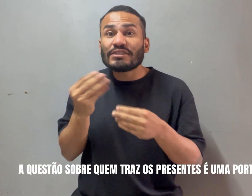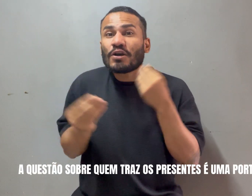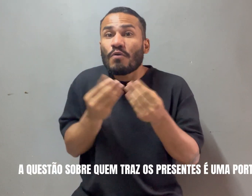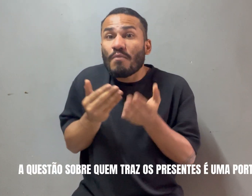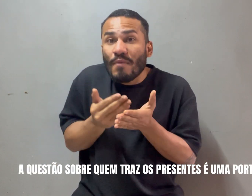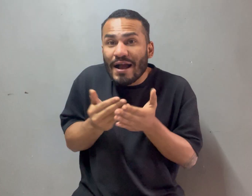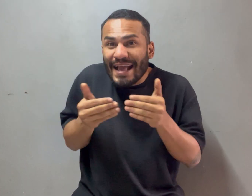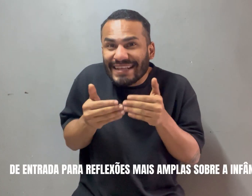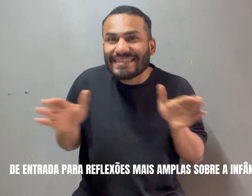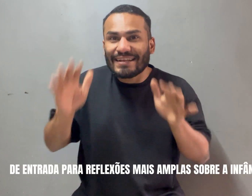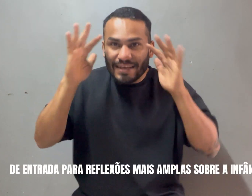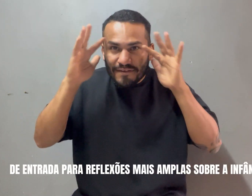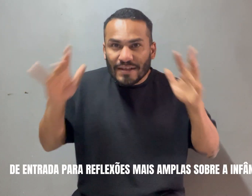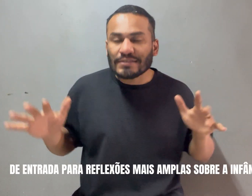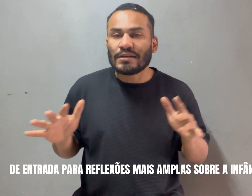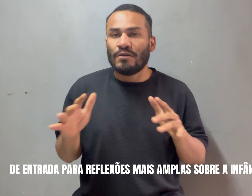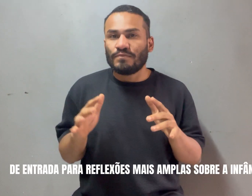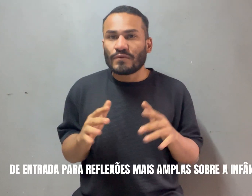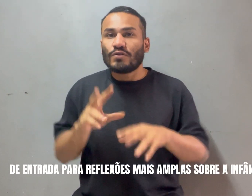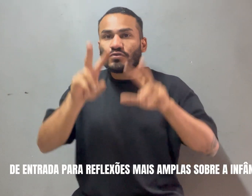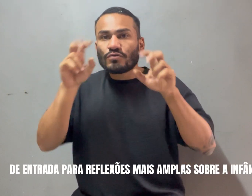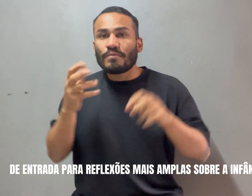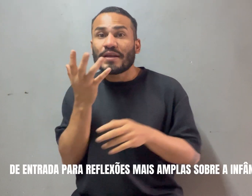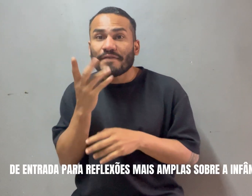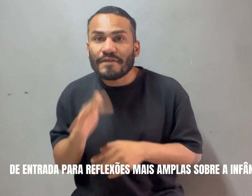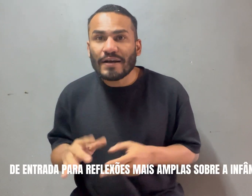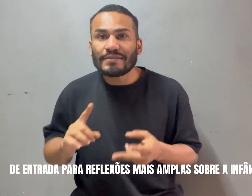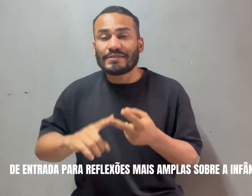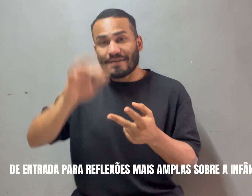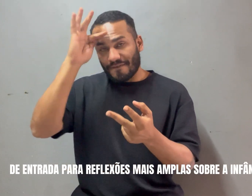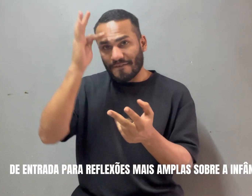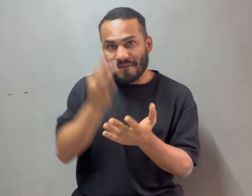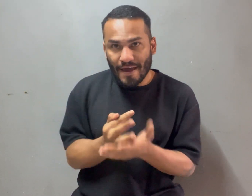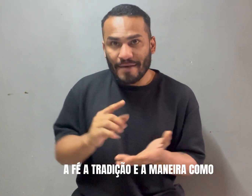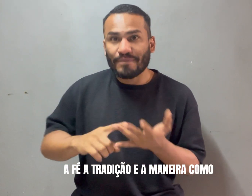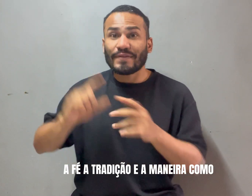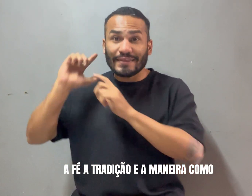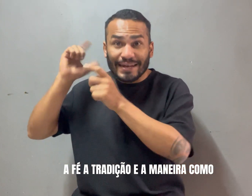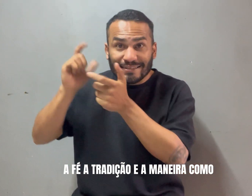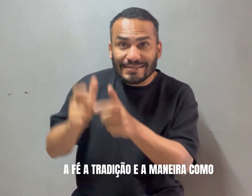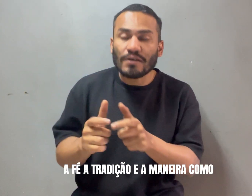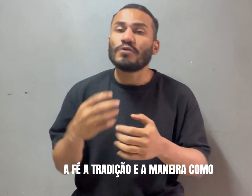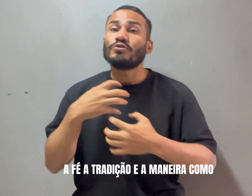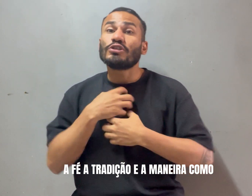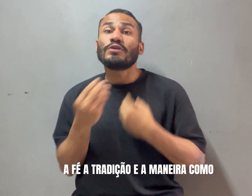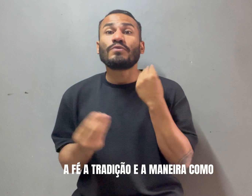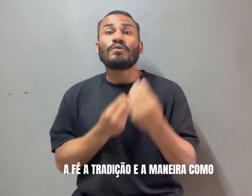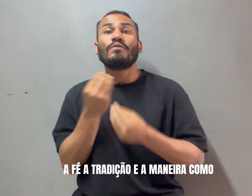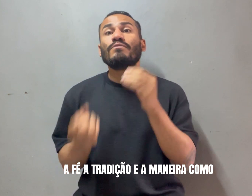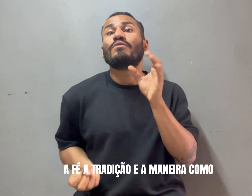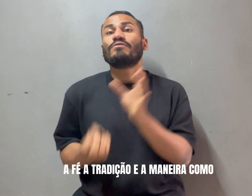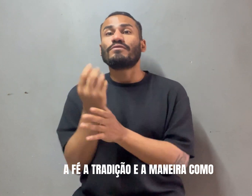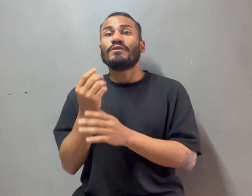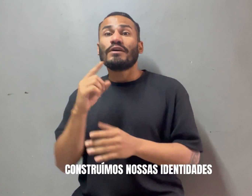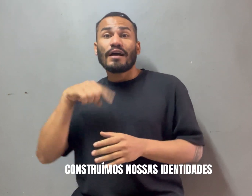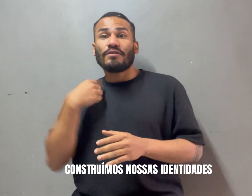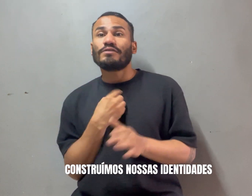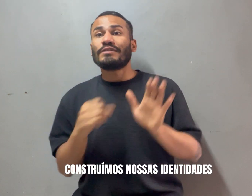é uma porta de entrada para reflexões mais amplas sobre a infância, a fé, a tradição e a maneira como construímos